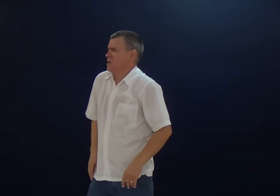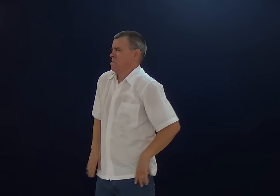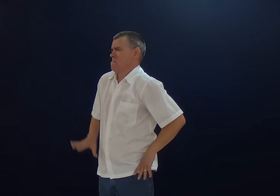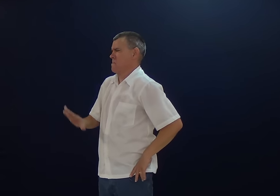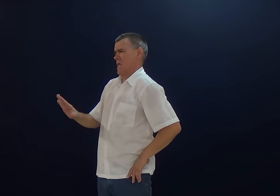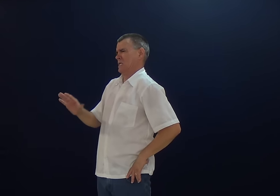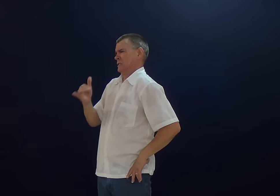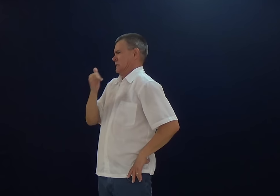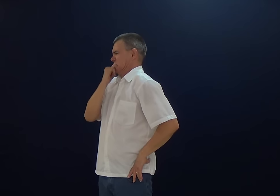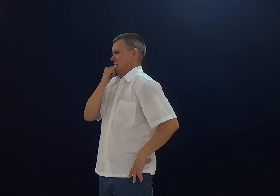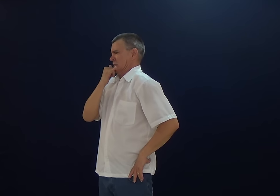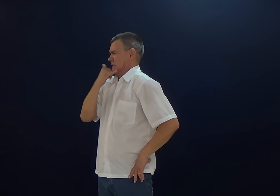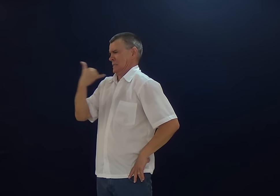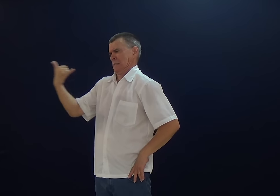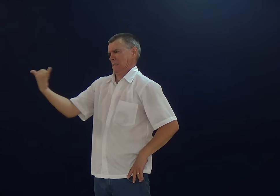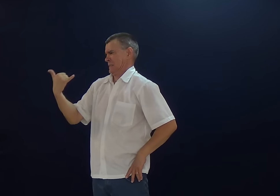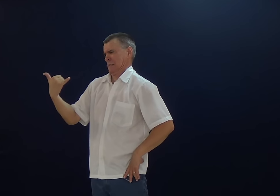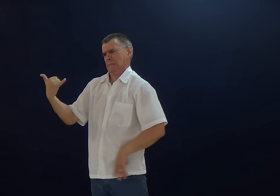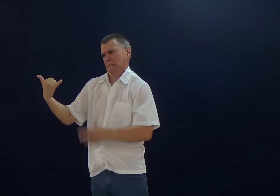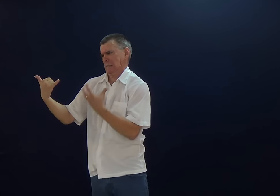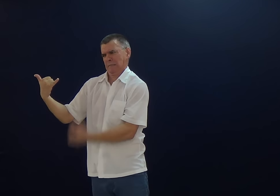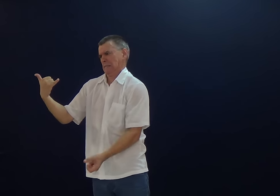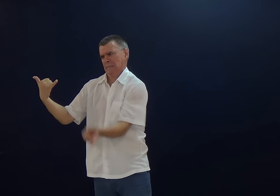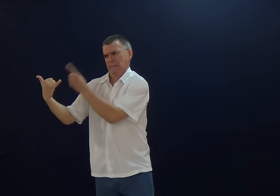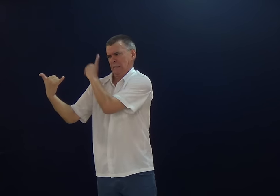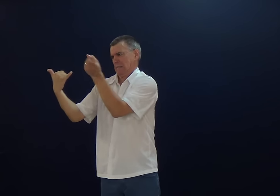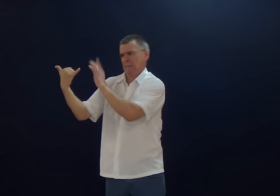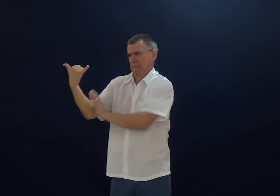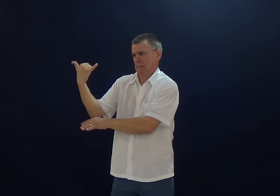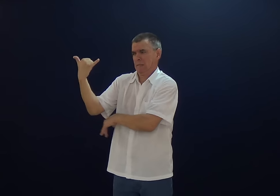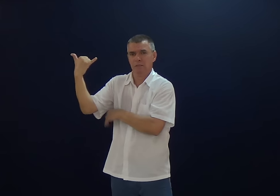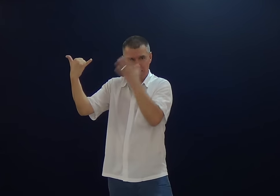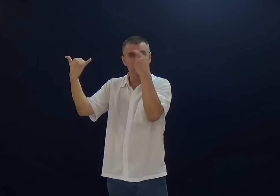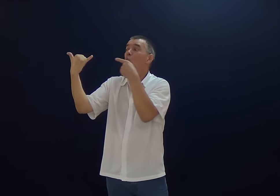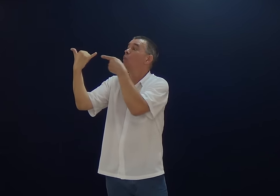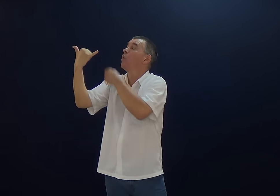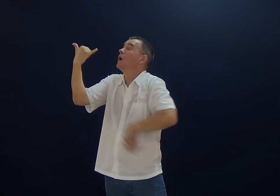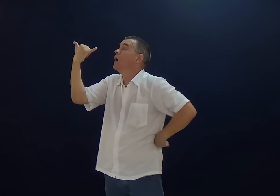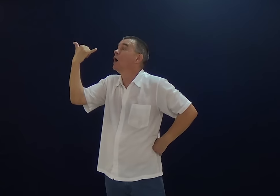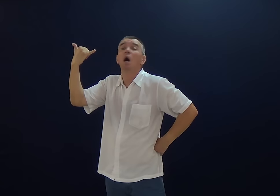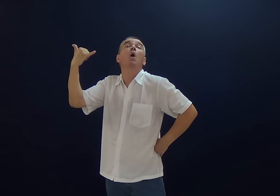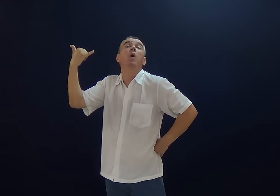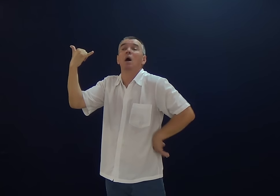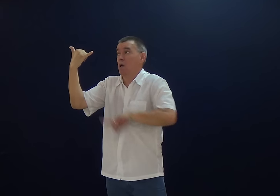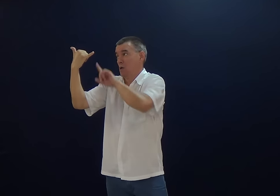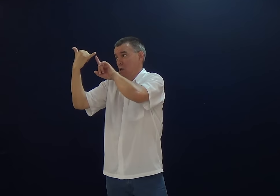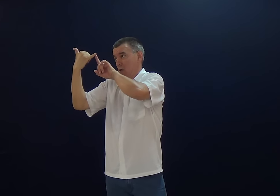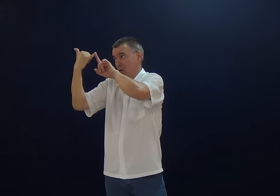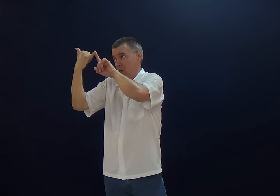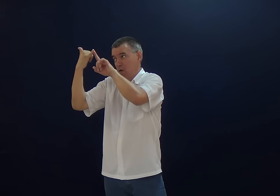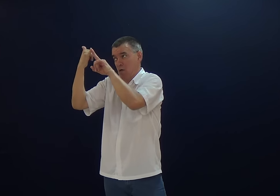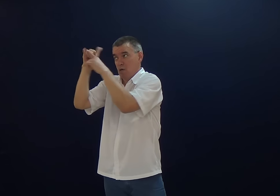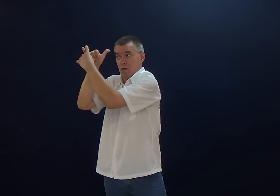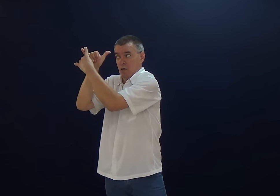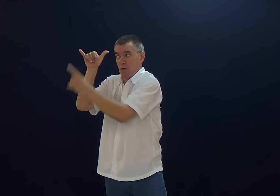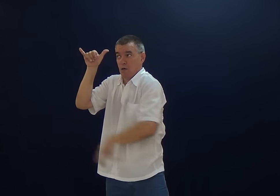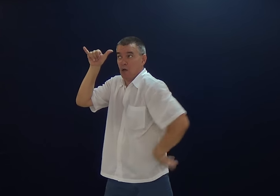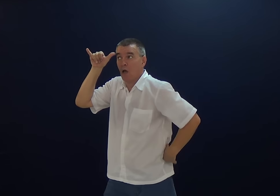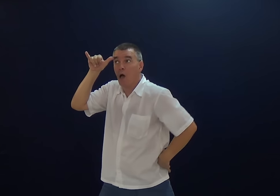algumas pessoas que que me falaram não me desculpa não acredito que você tá me falando eu não aceito isso aqui por na